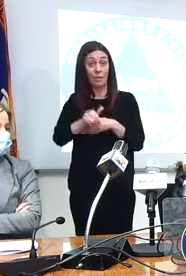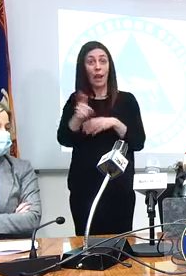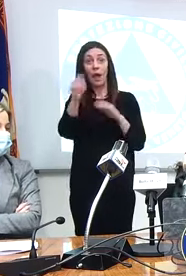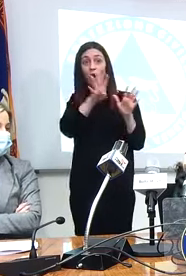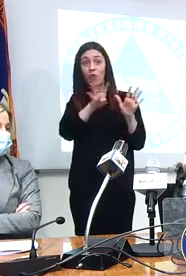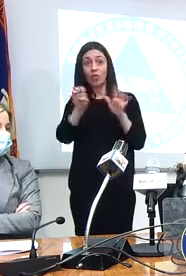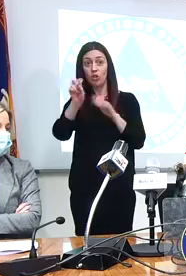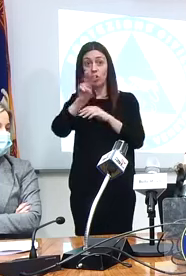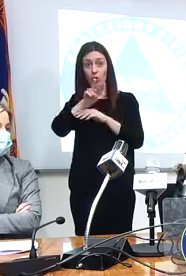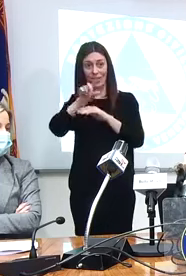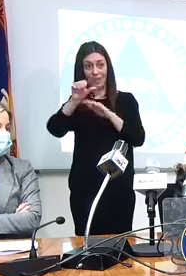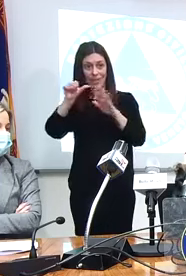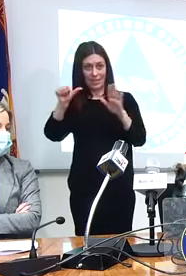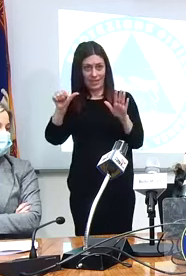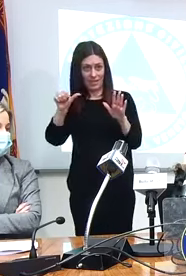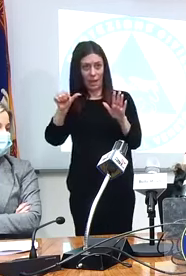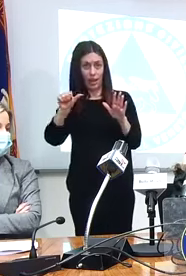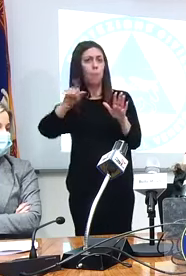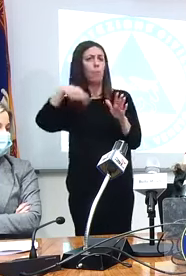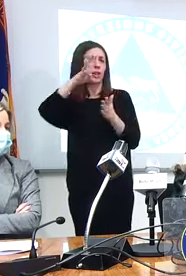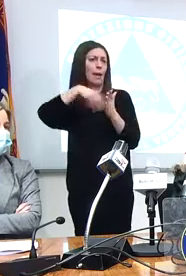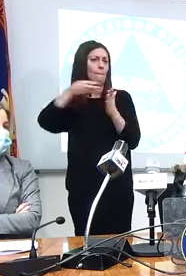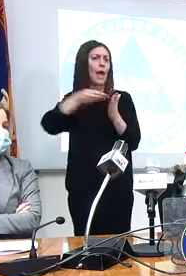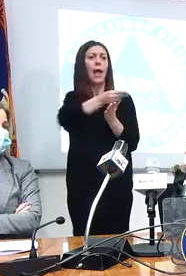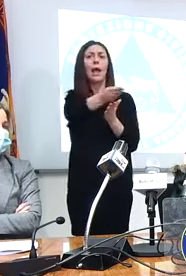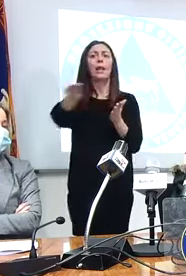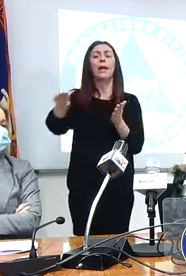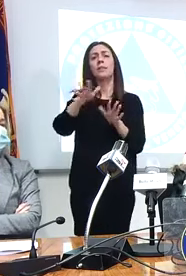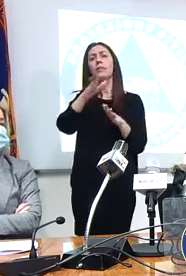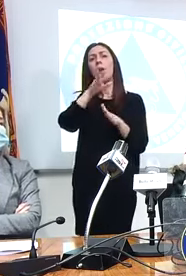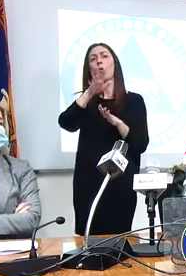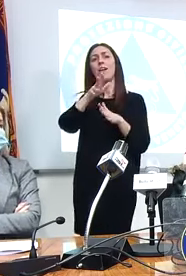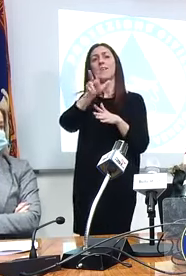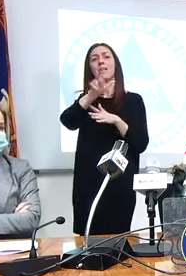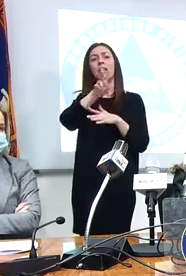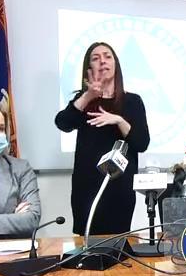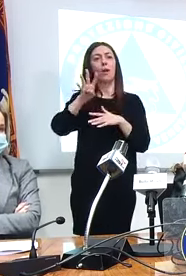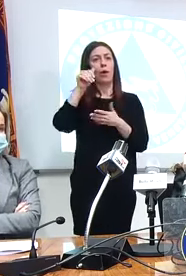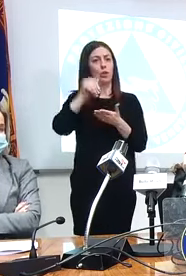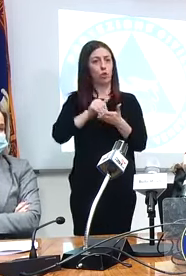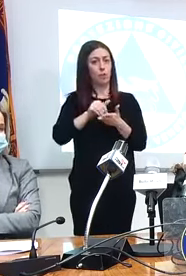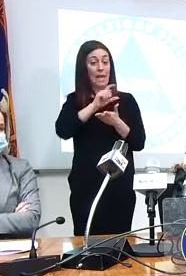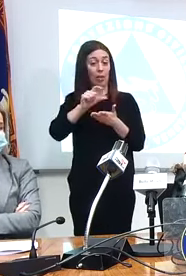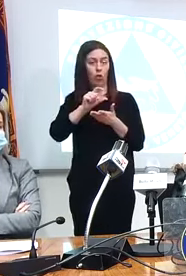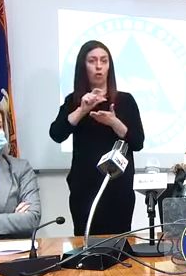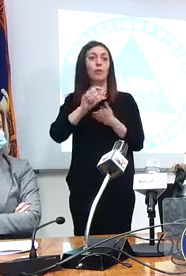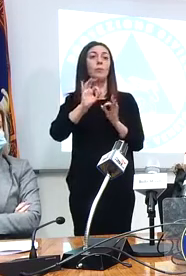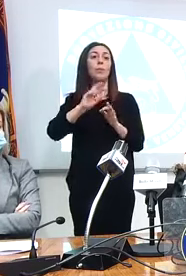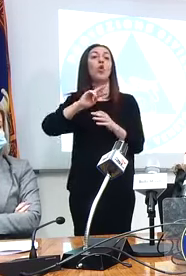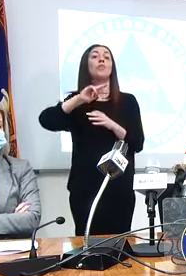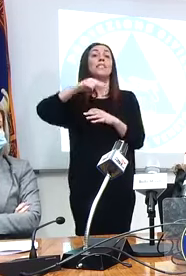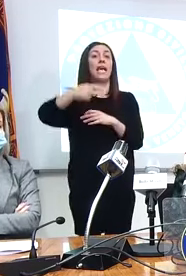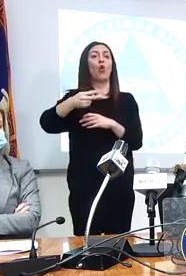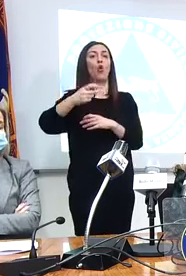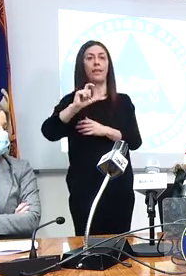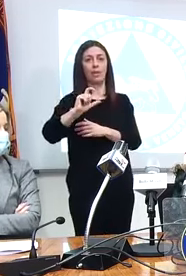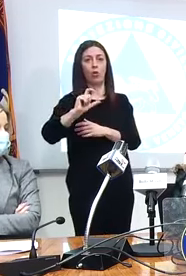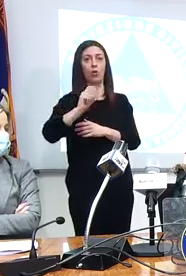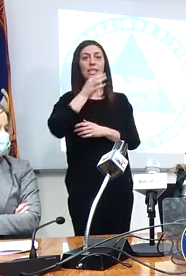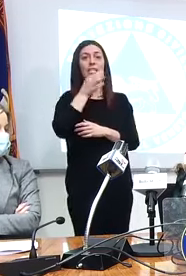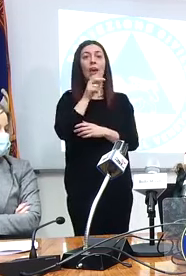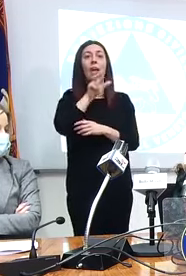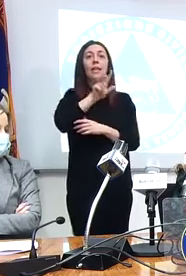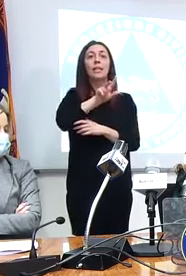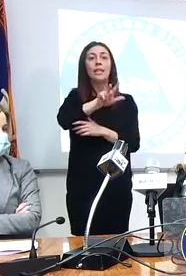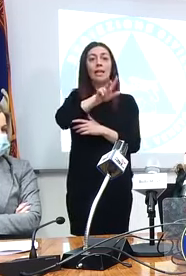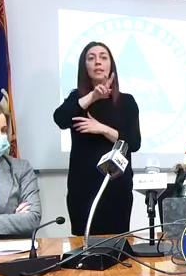33.926, ma poi vi vedremo la tabella, quindi quasi 34.000 dosi sono seconde dosi. Ciò significa che 34.000 soggetti hanno